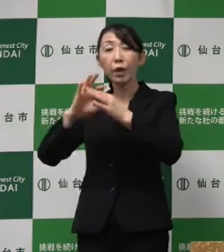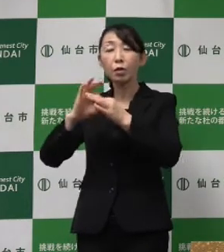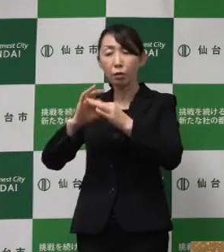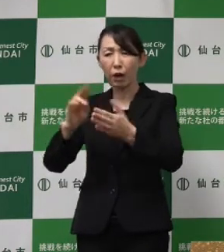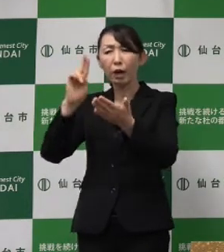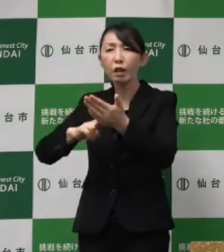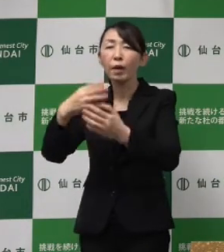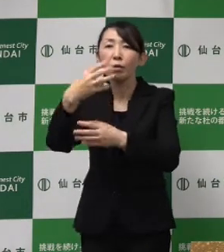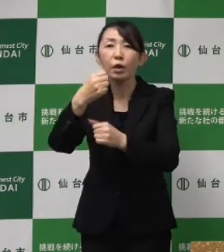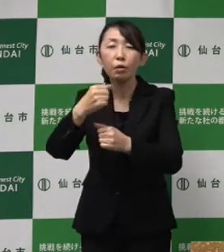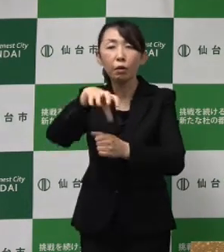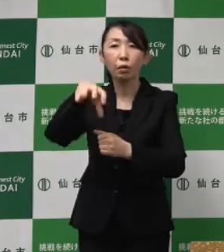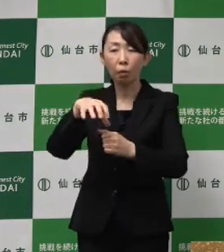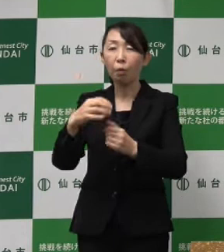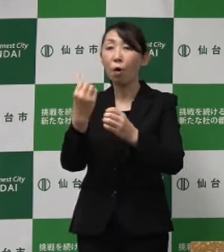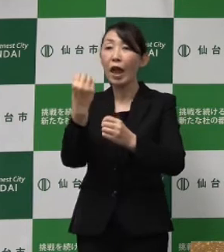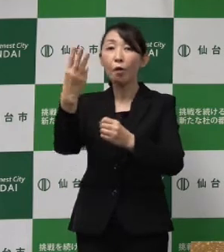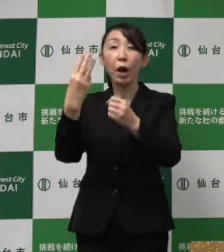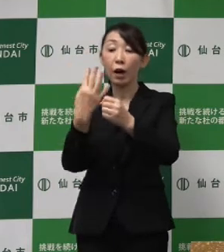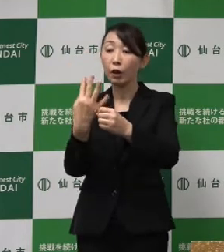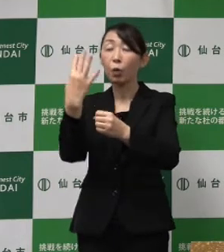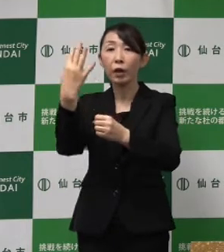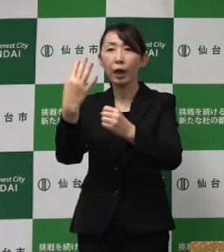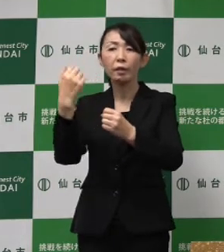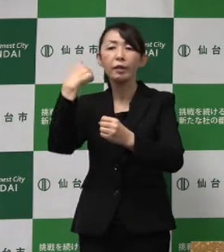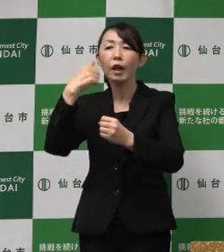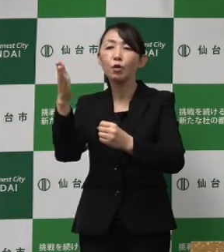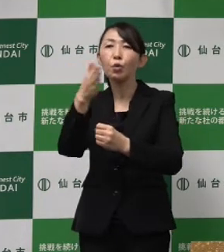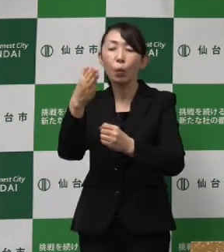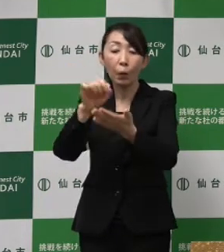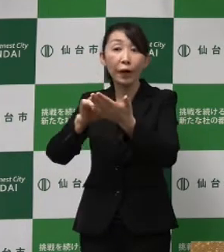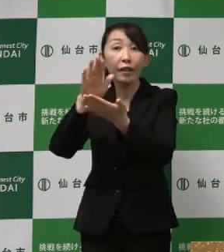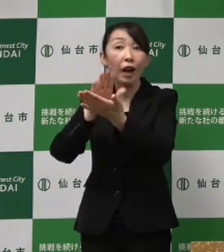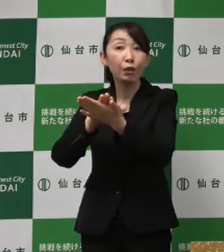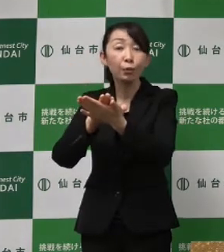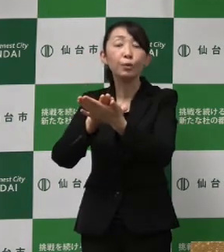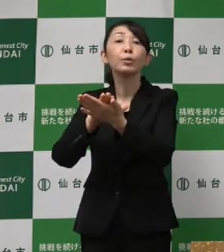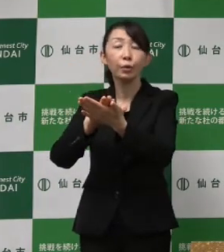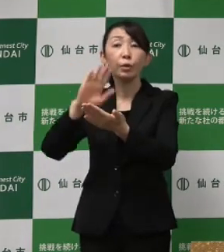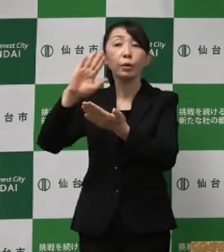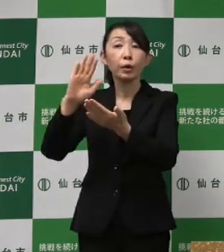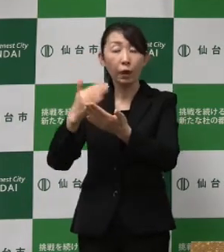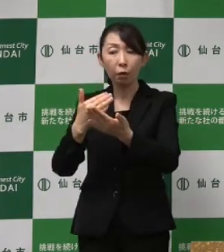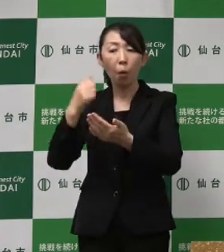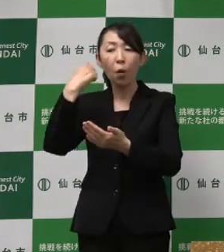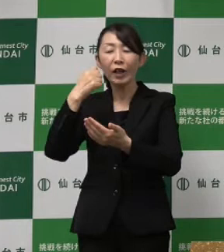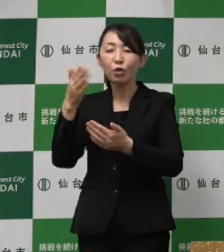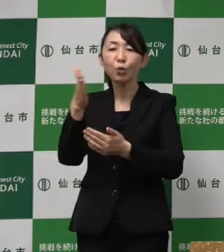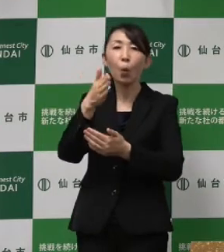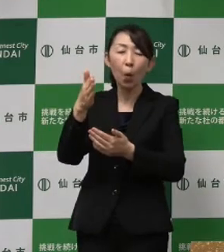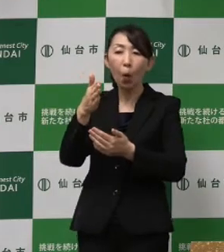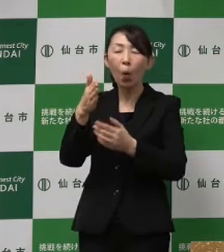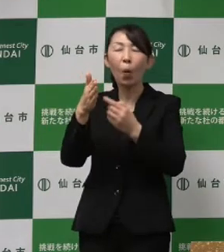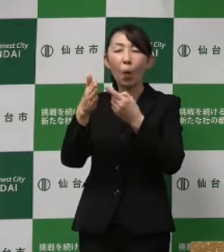まるんだというところで、令和4年夏頃過去想定とありますけれども、夏頃、いつ頃っていう、どういう見立て